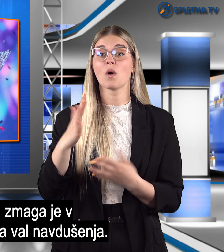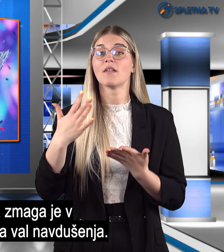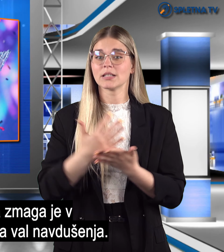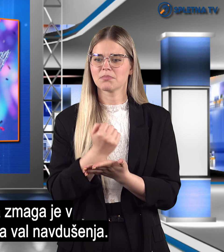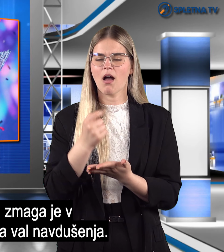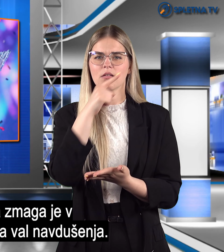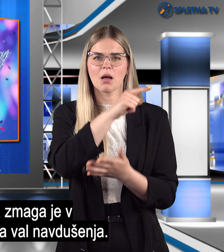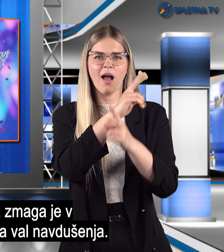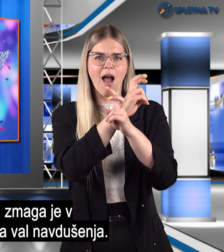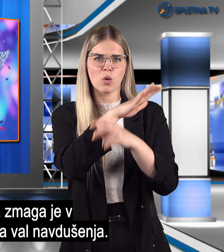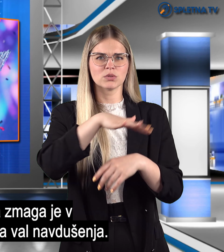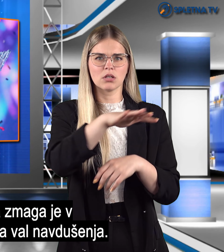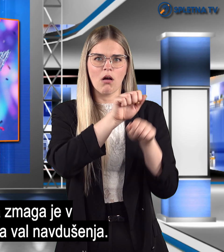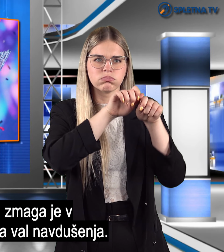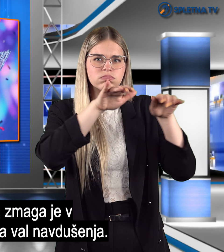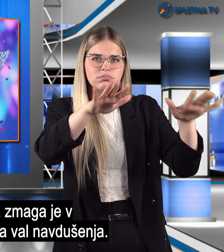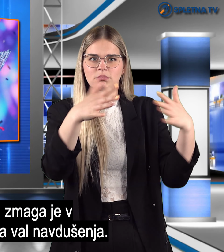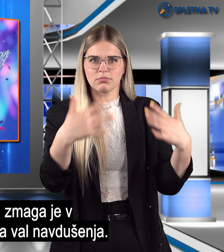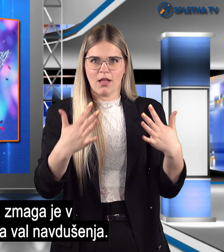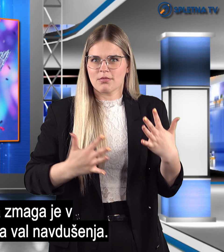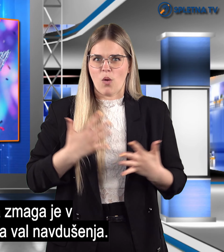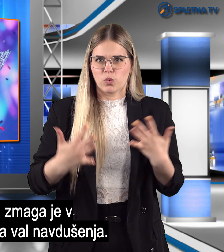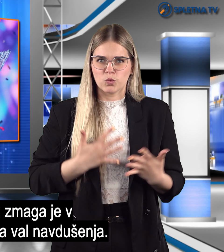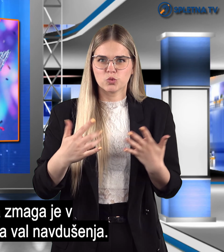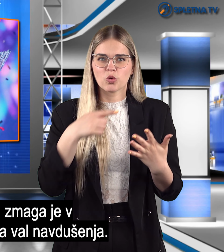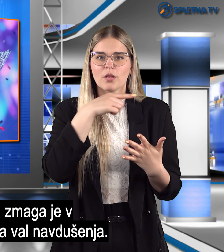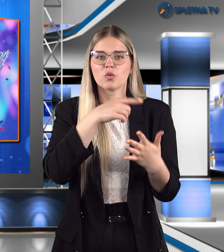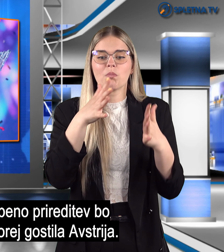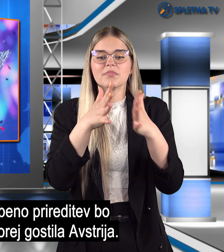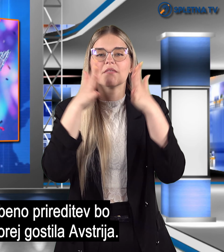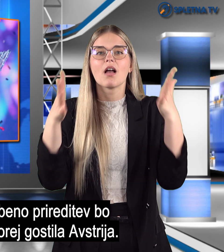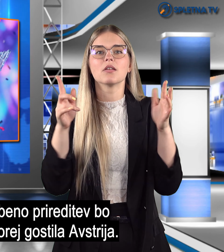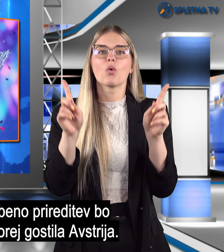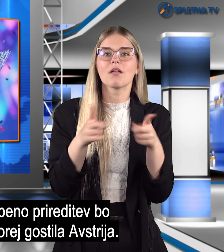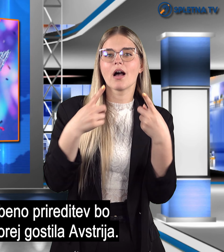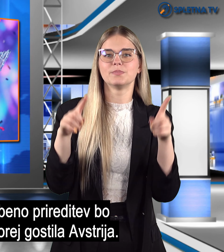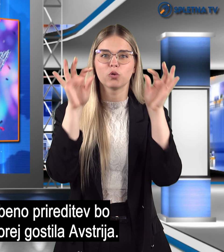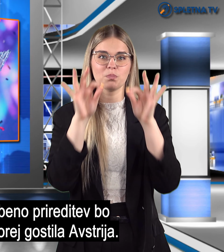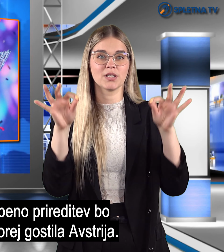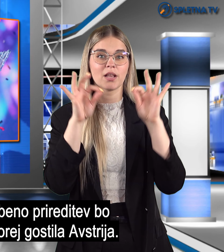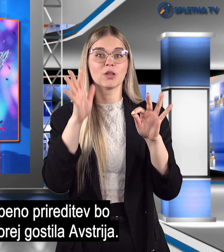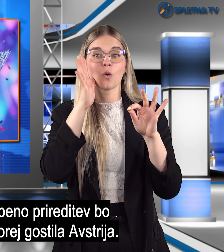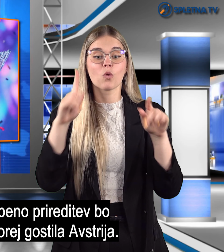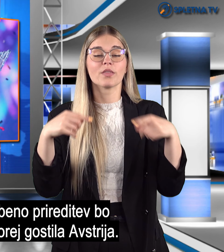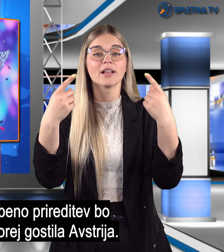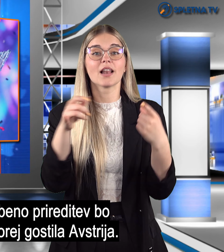Njegova zmaga je v Avstriji sprožila val navdušenja. To veliko glasbeno prireditev bo naslednje leto torej